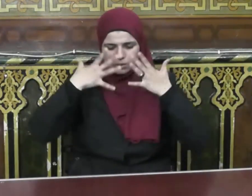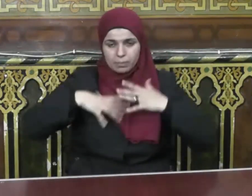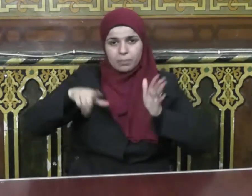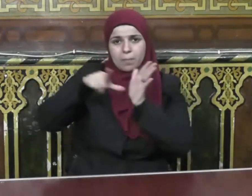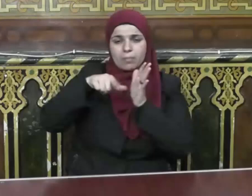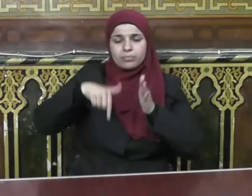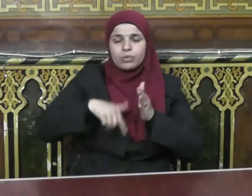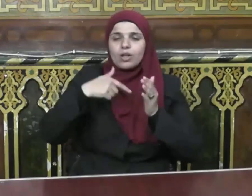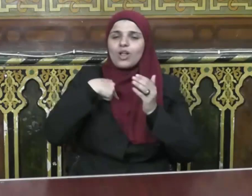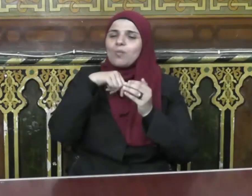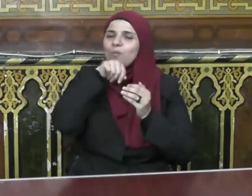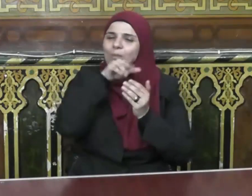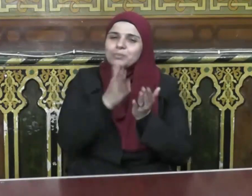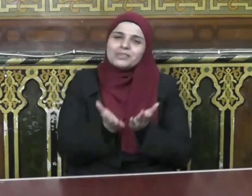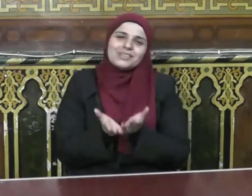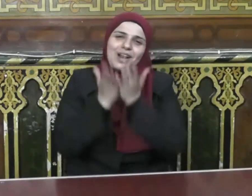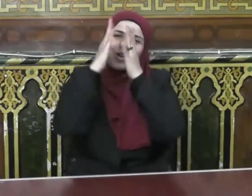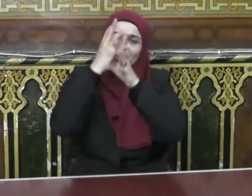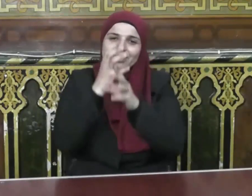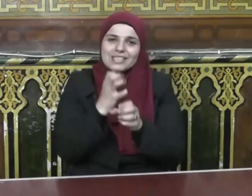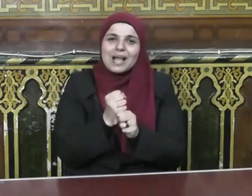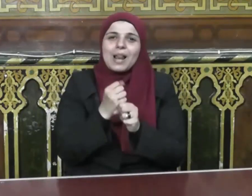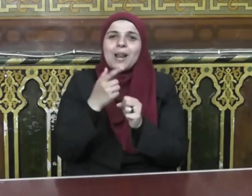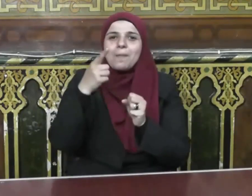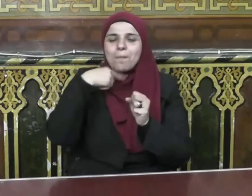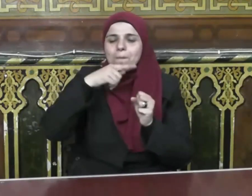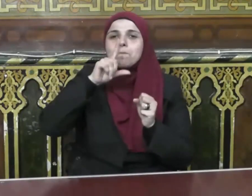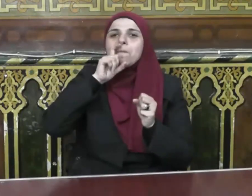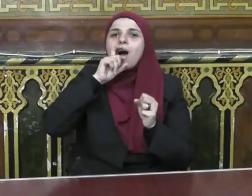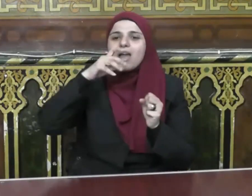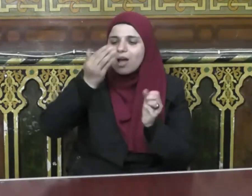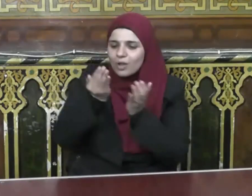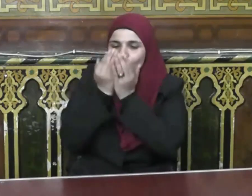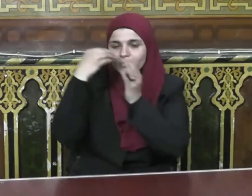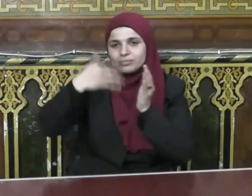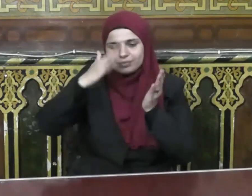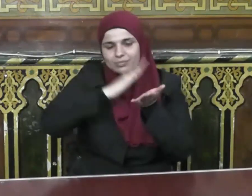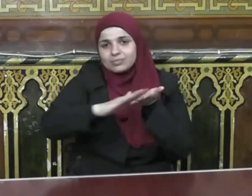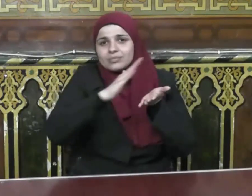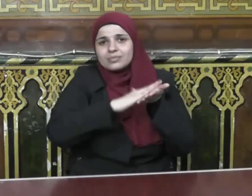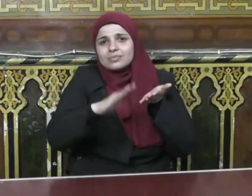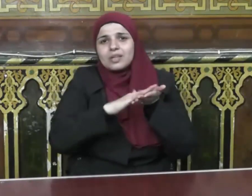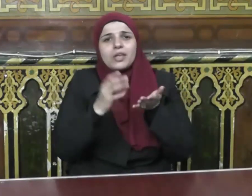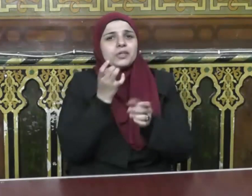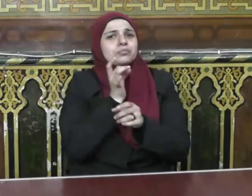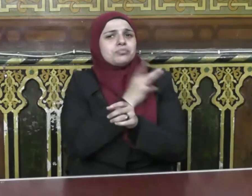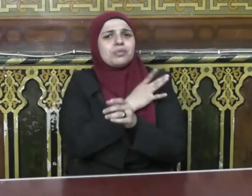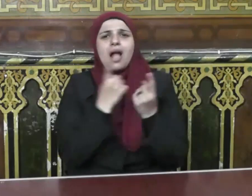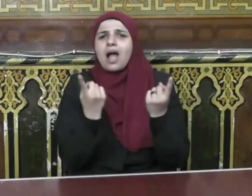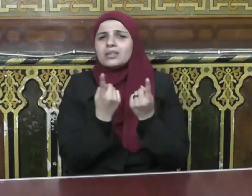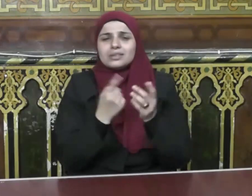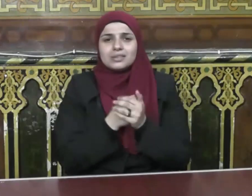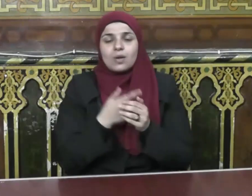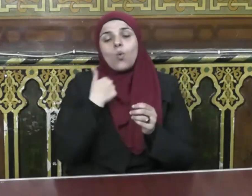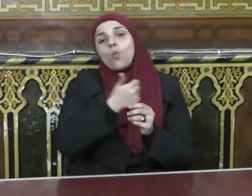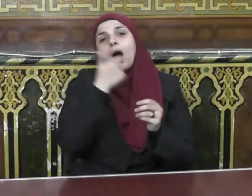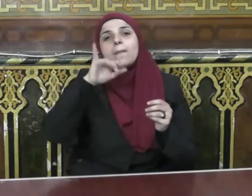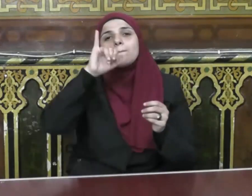الله صلى الله عليه وسلم بماء فأتبعه إياه. وعن معاوية ابن